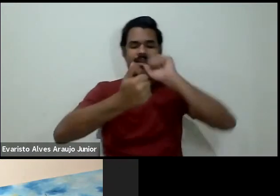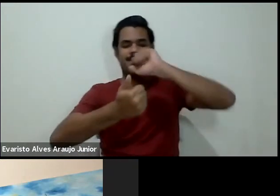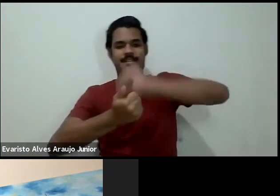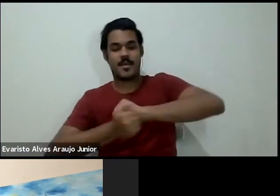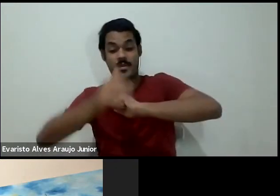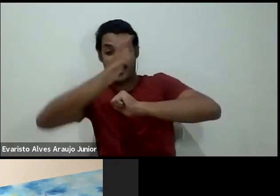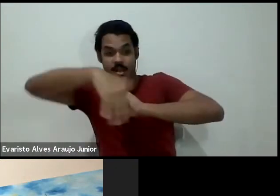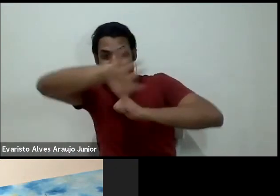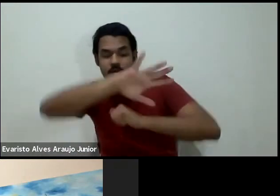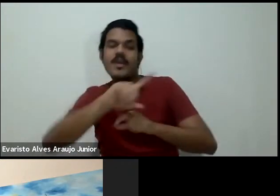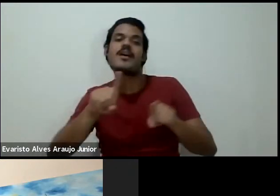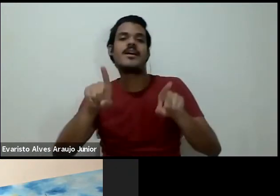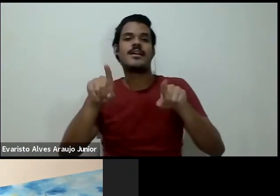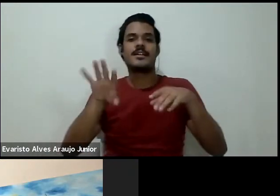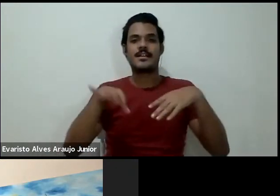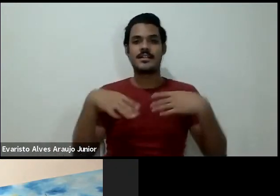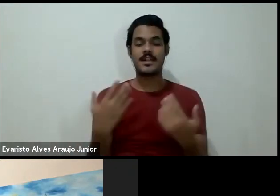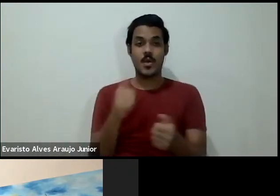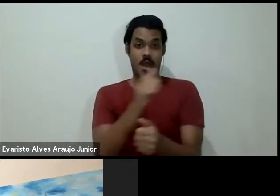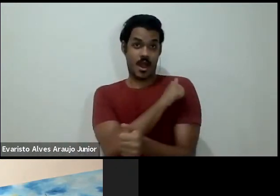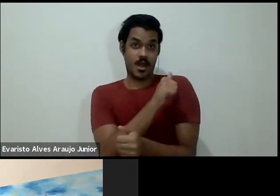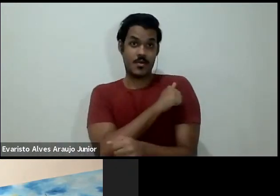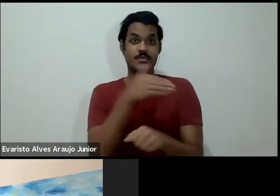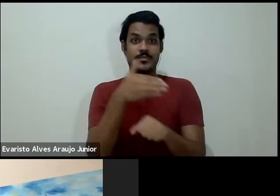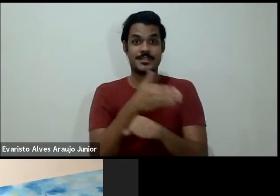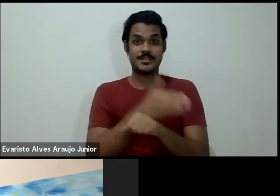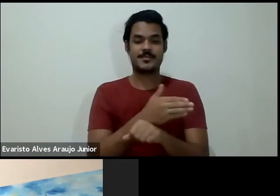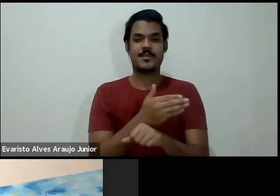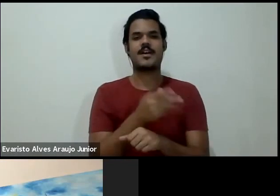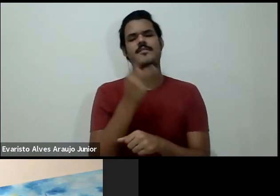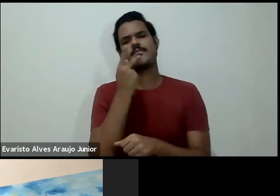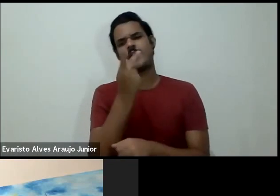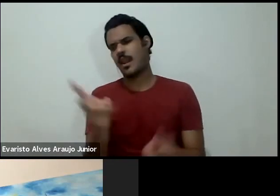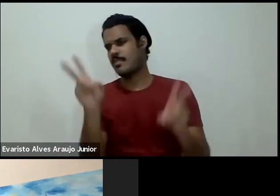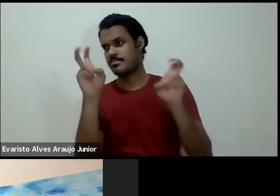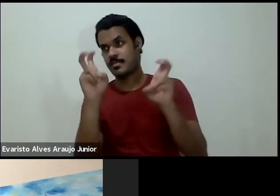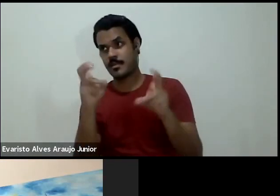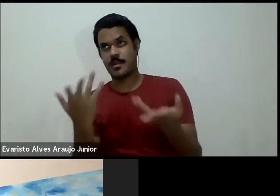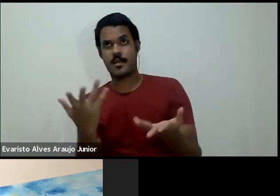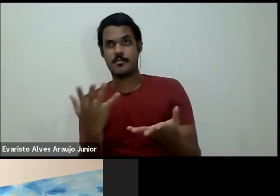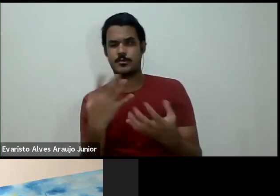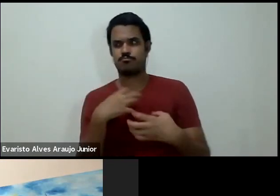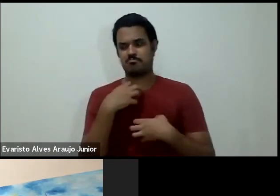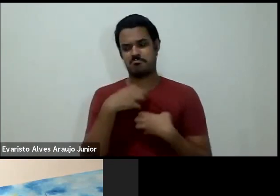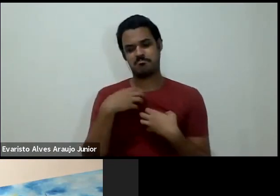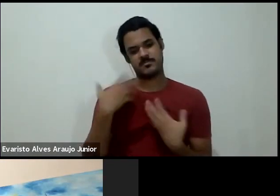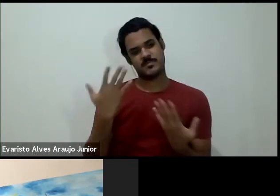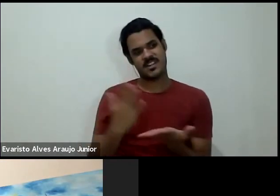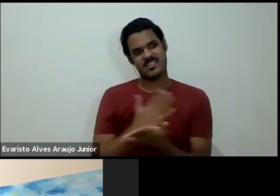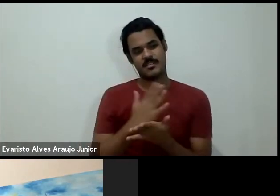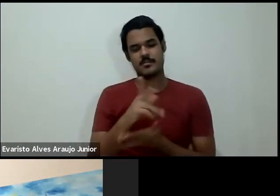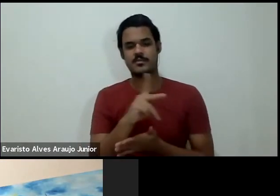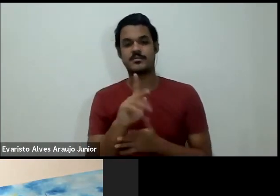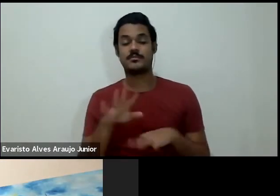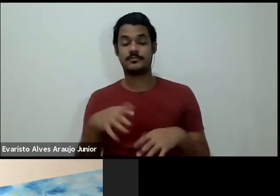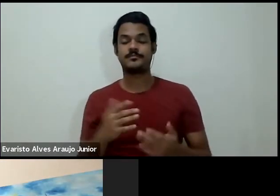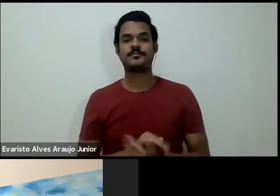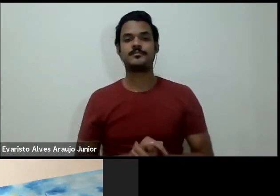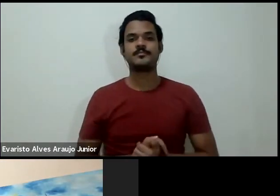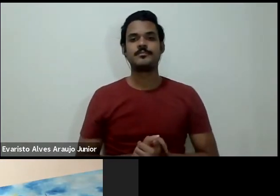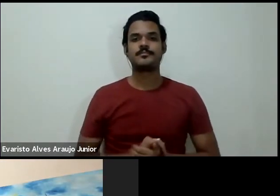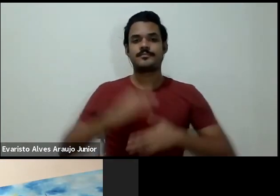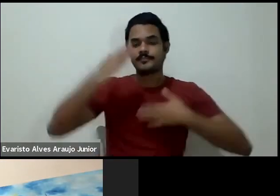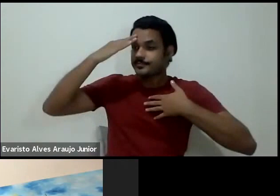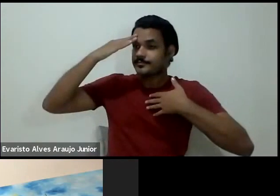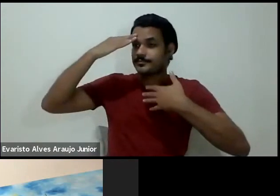e permitir que alunos e alunas pudessem falar desse tema sem estranhamento por parte dos professores. Então,